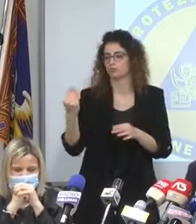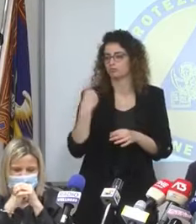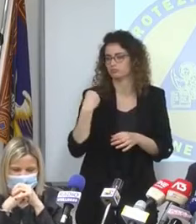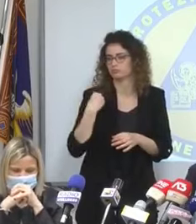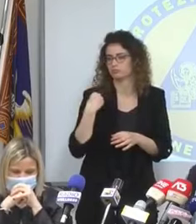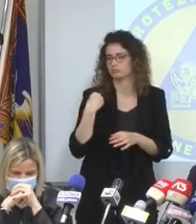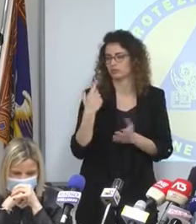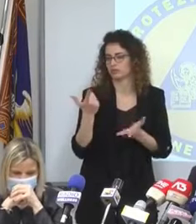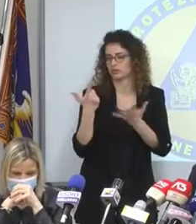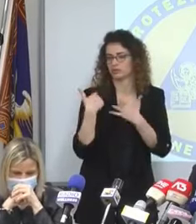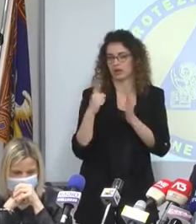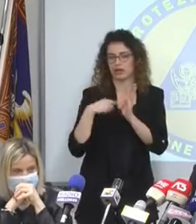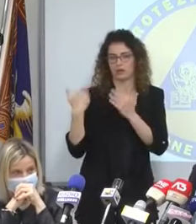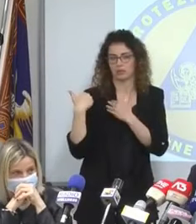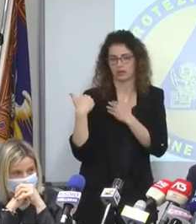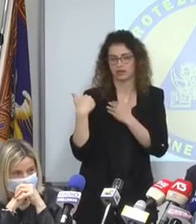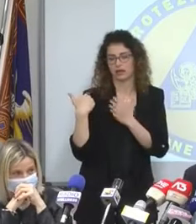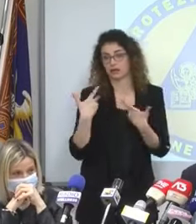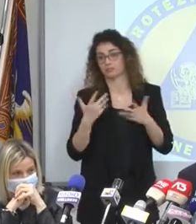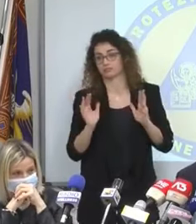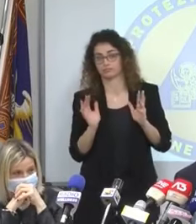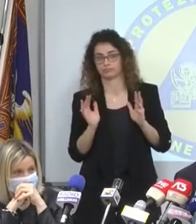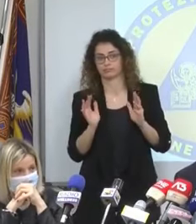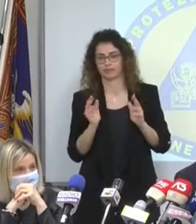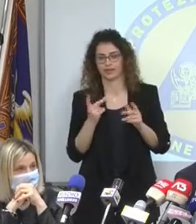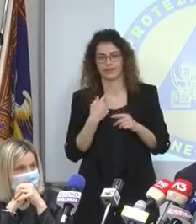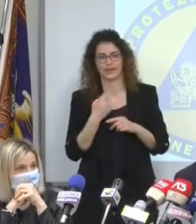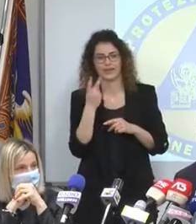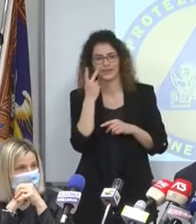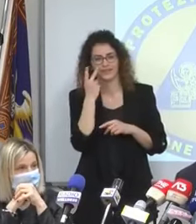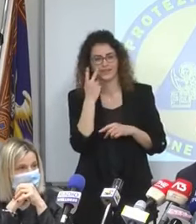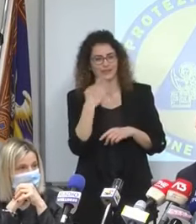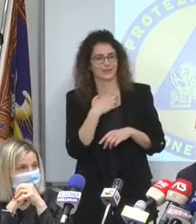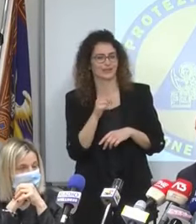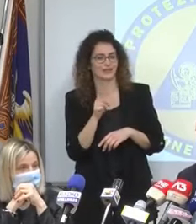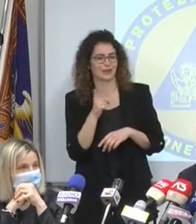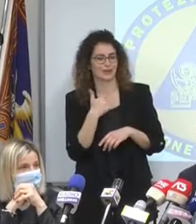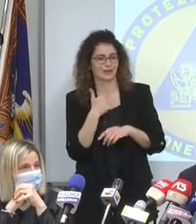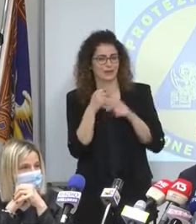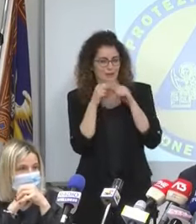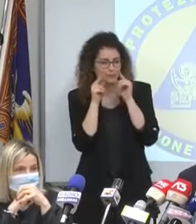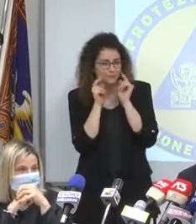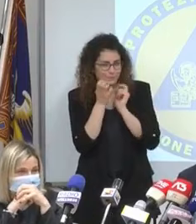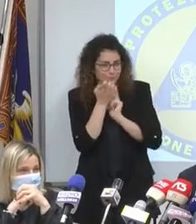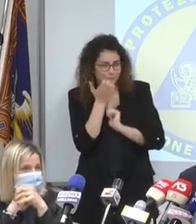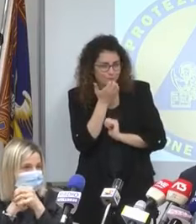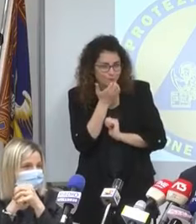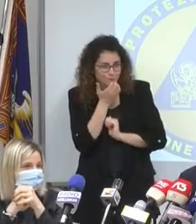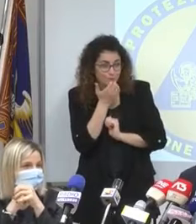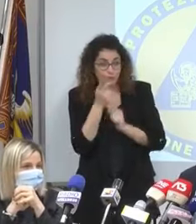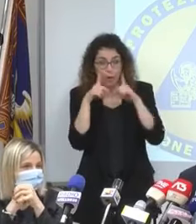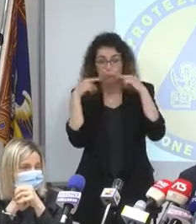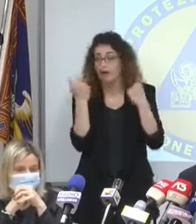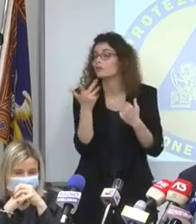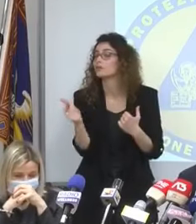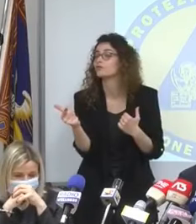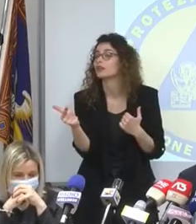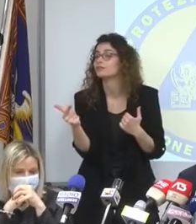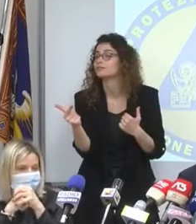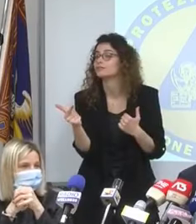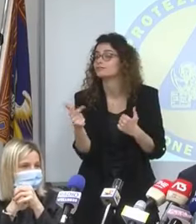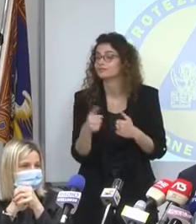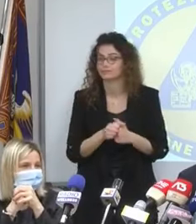mese fa, avrei detto scusate ancora. Ma vede che l'assessore Lanzarini sta ridendo sotto i baffi. Non hai i baffi.